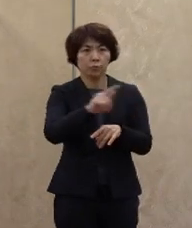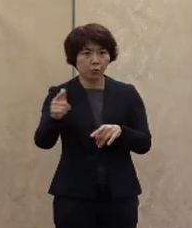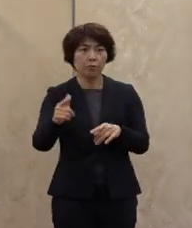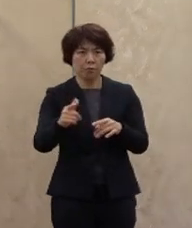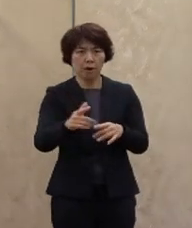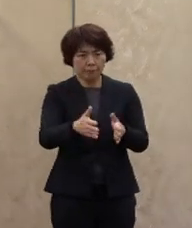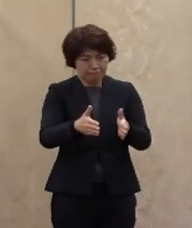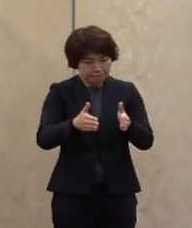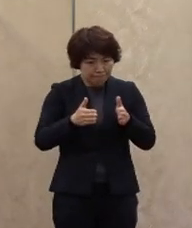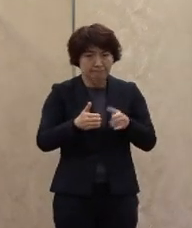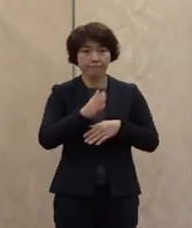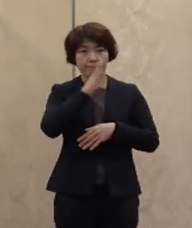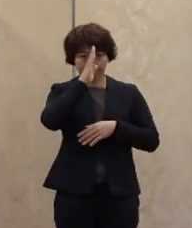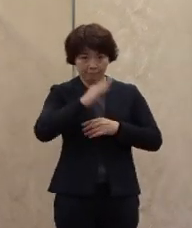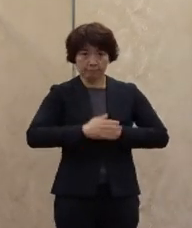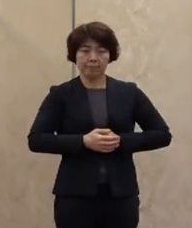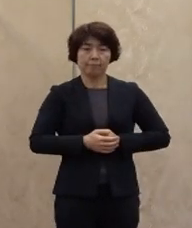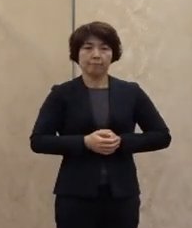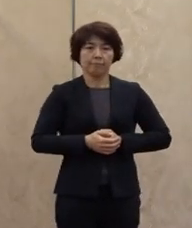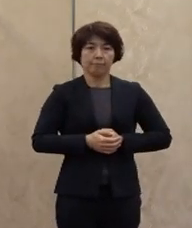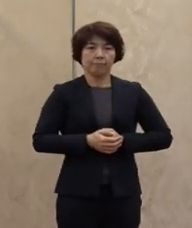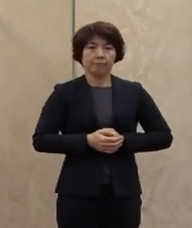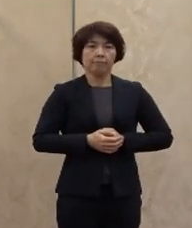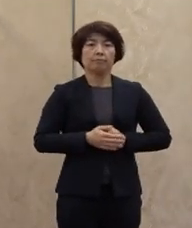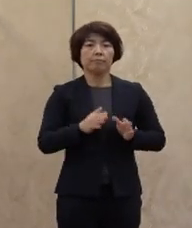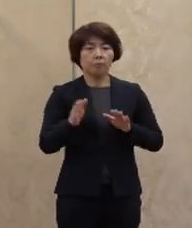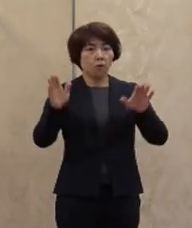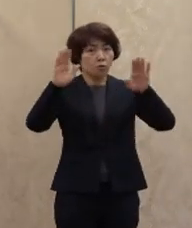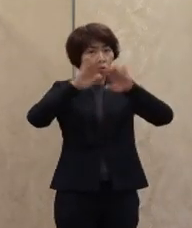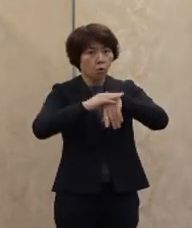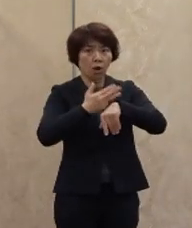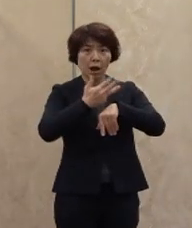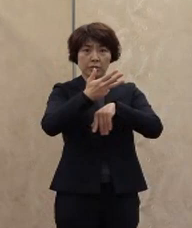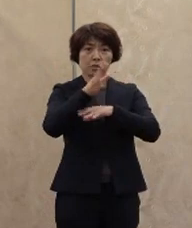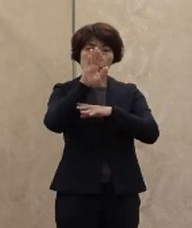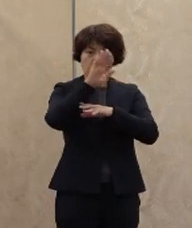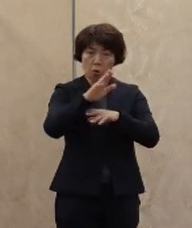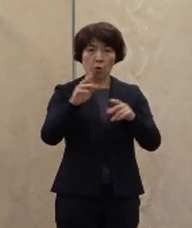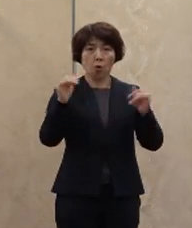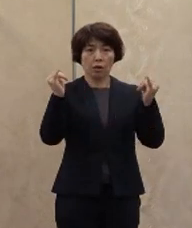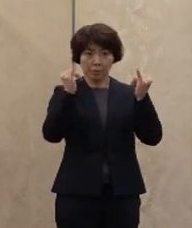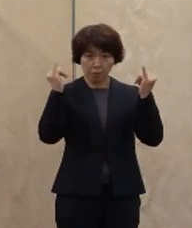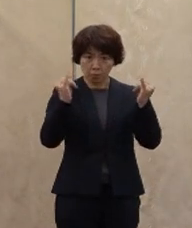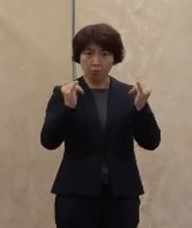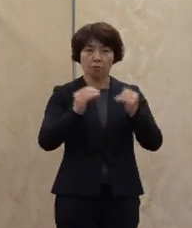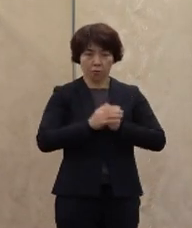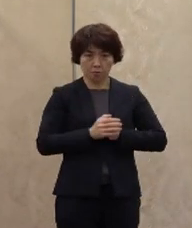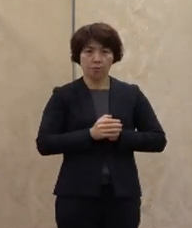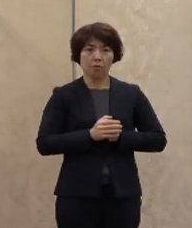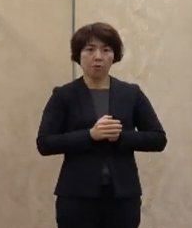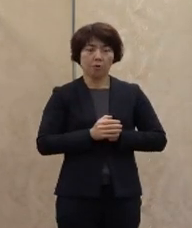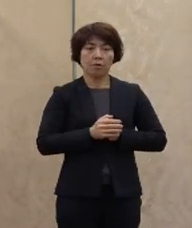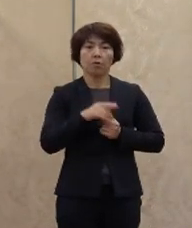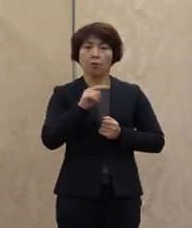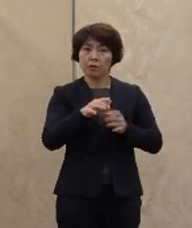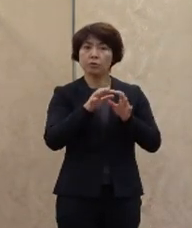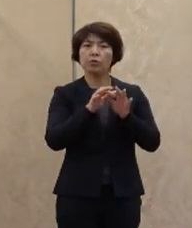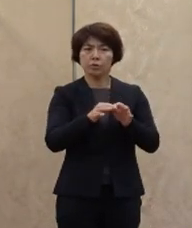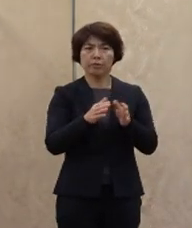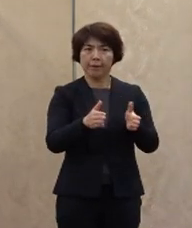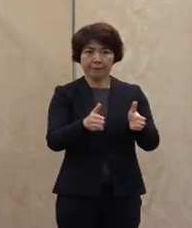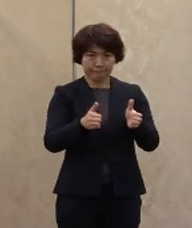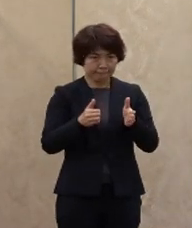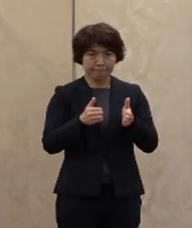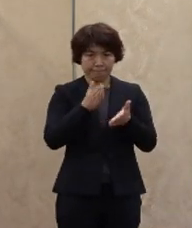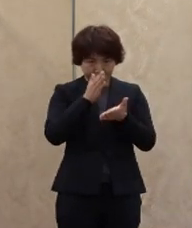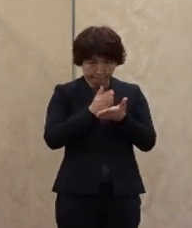いと思います。合わせて、20時以降このイベントについては、20時以降のイベントについてはお控えを